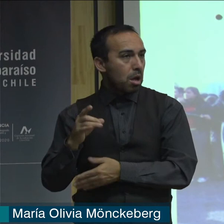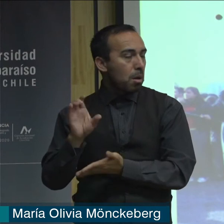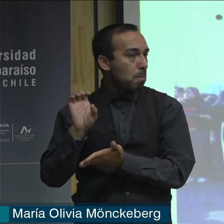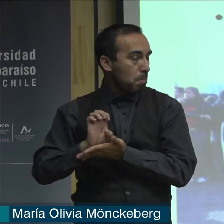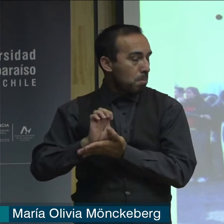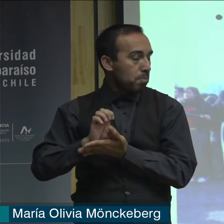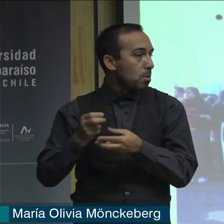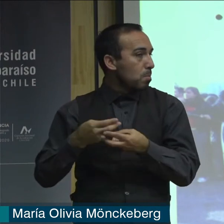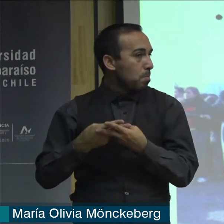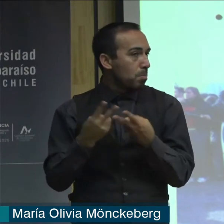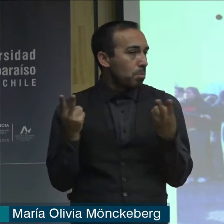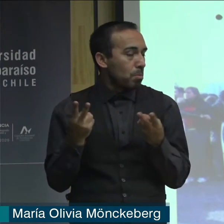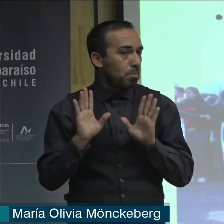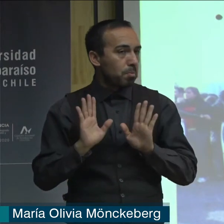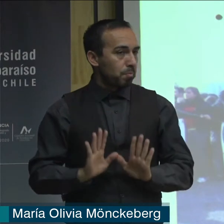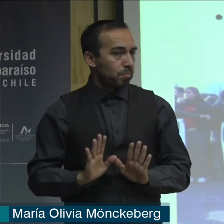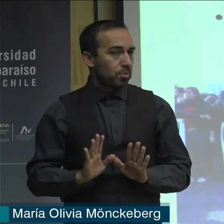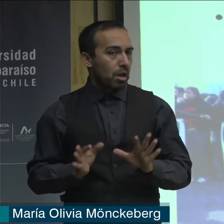y